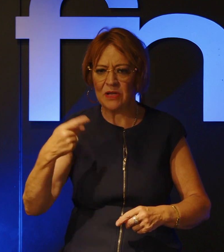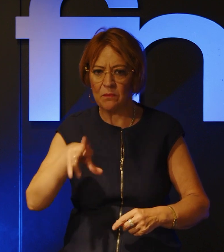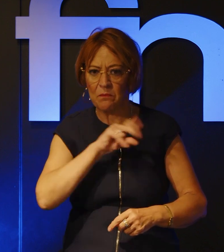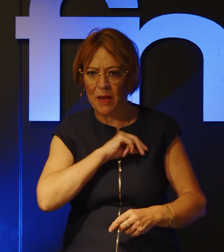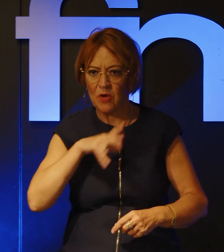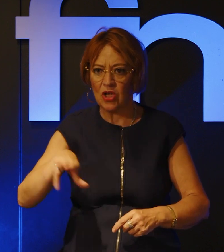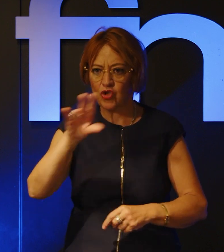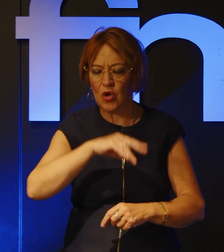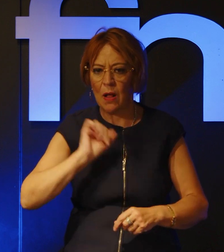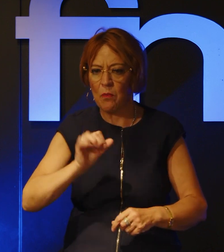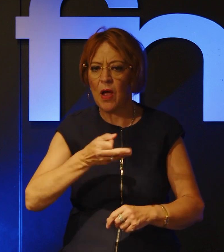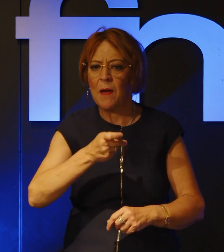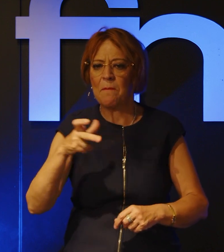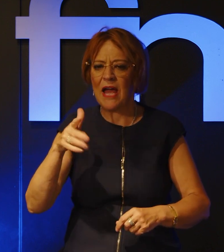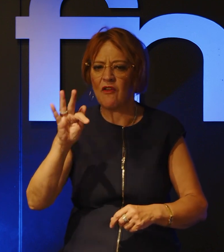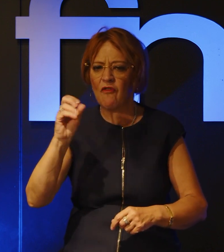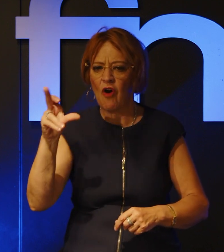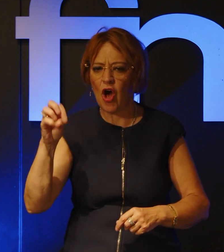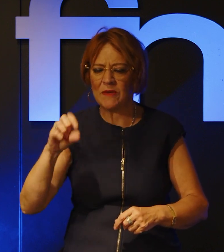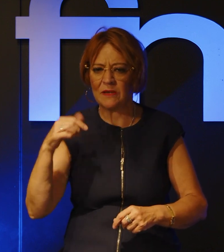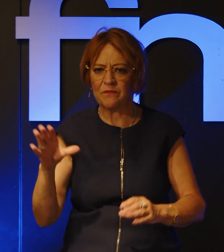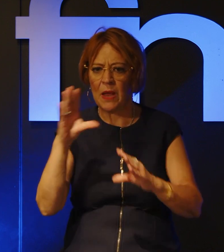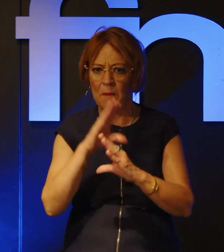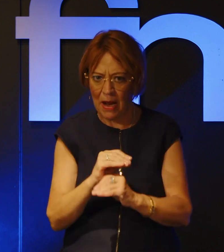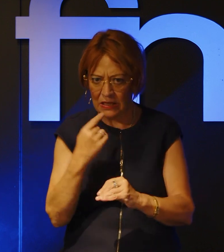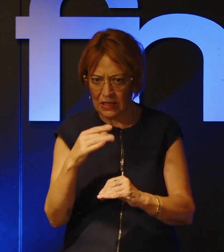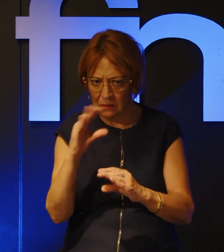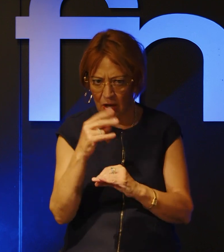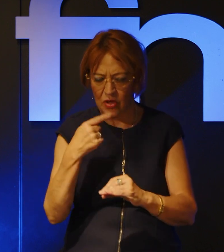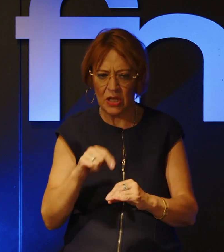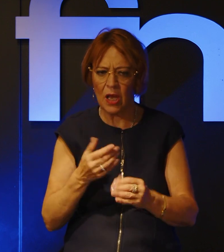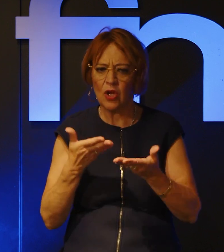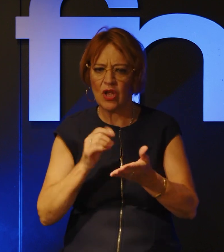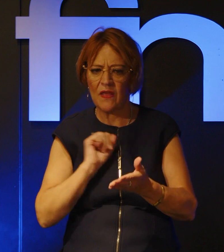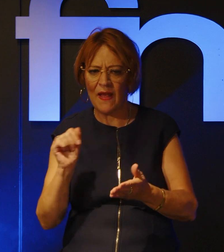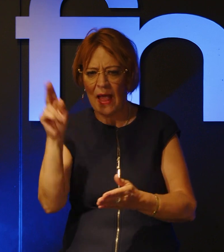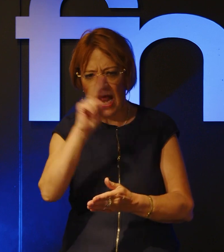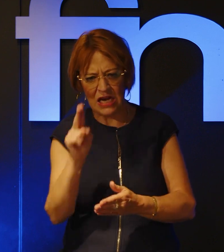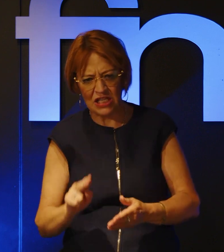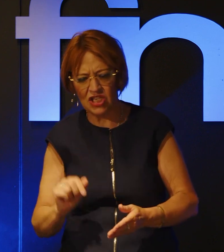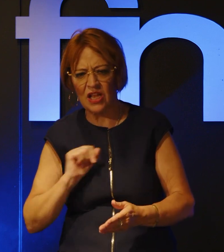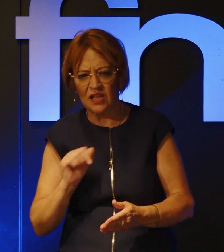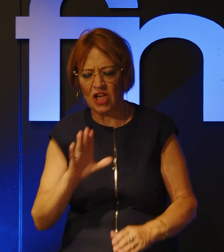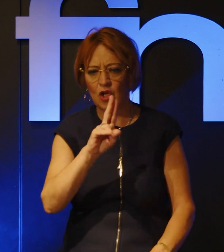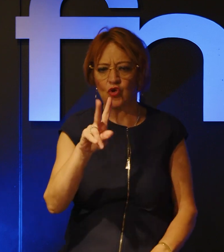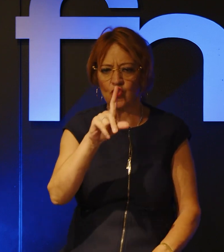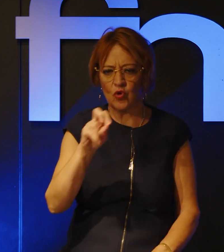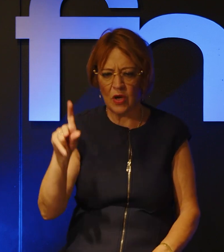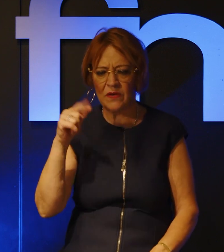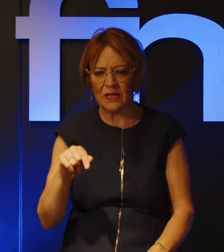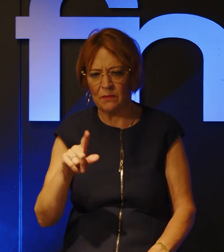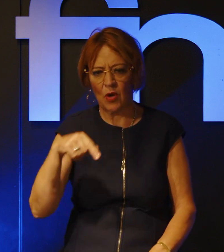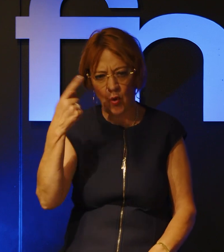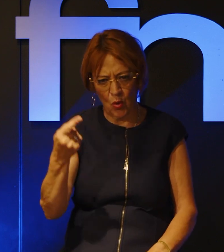Nacional de performance a que seguiram minos e the Hunting colaborando com artas artistas como Julião Sarmento e Daddy